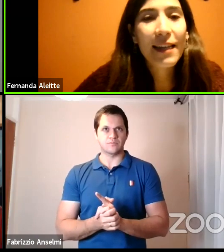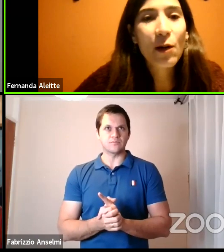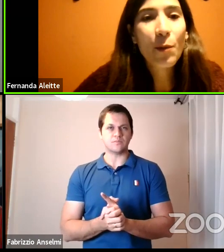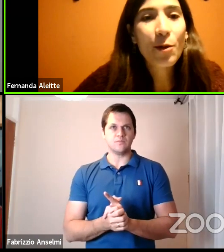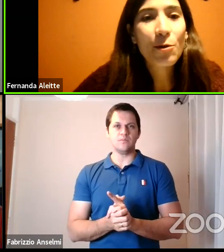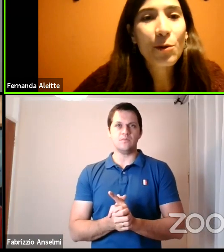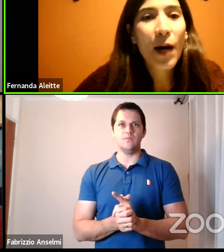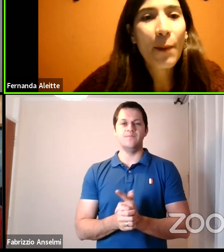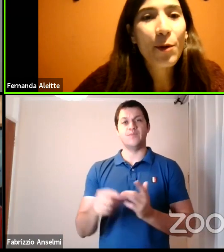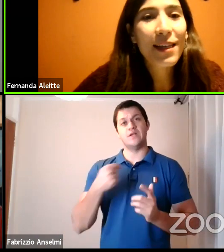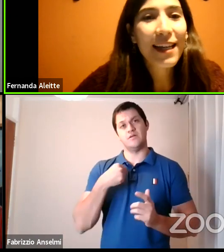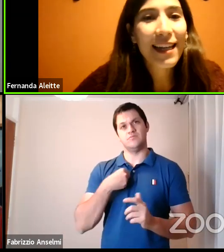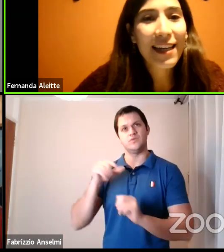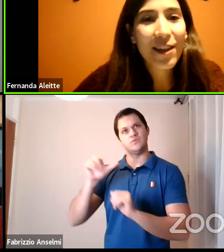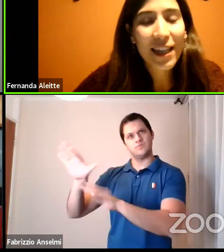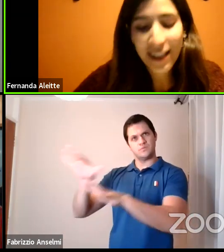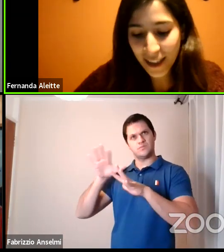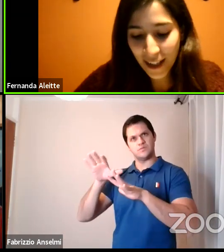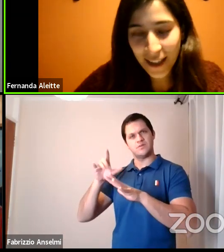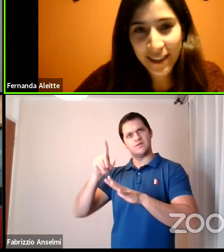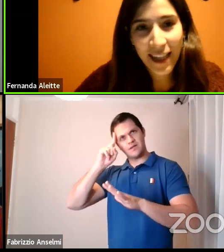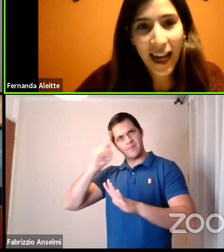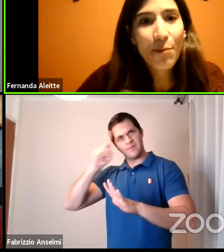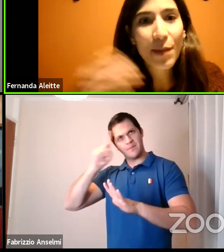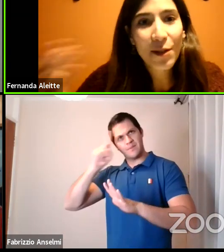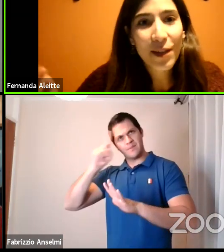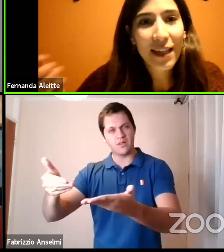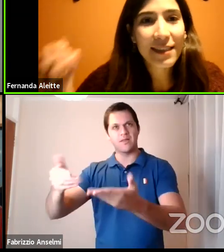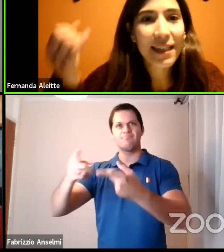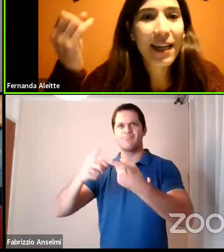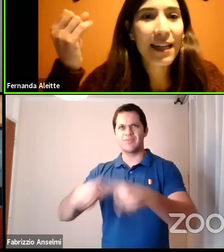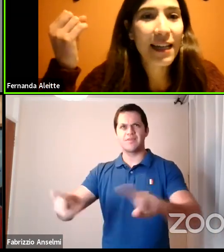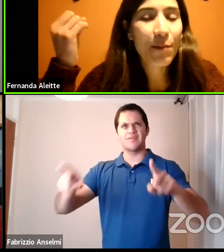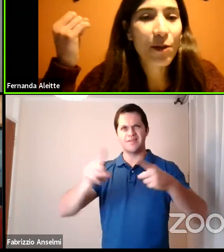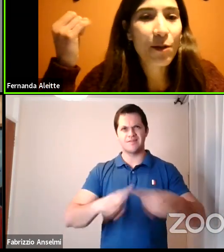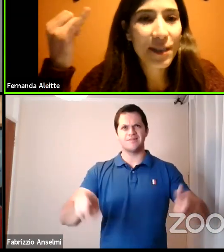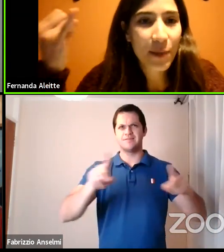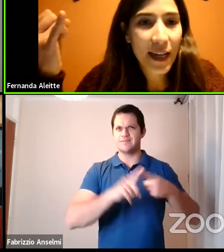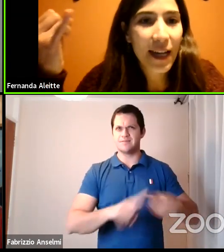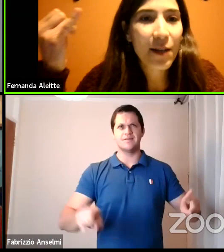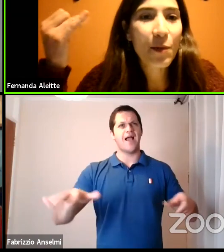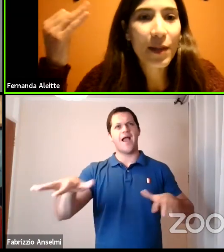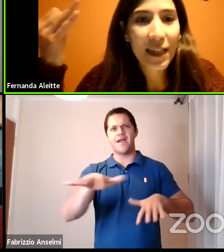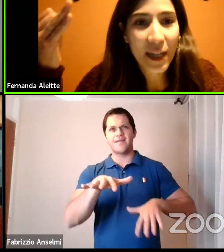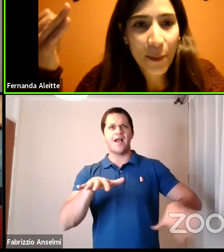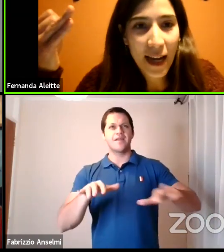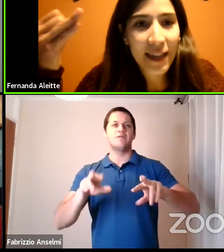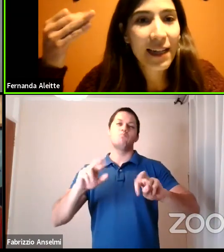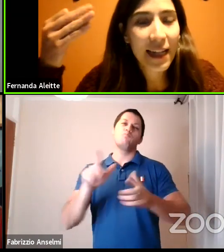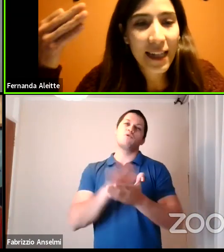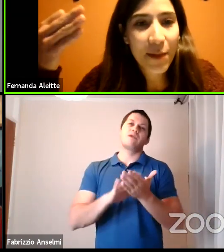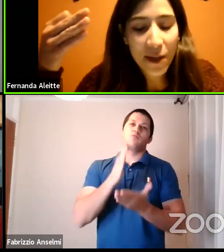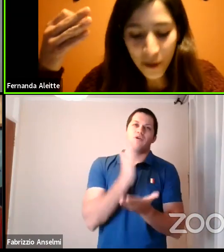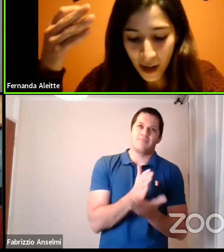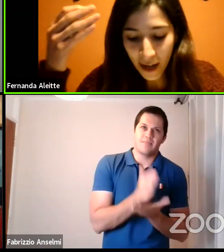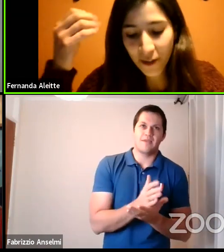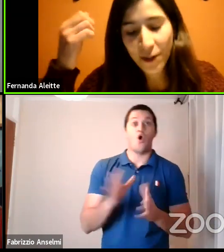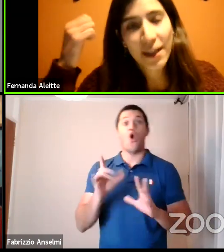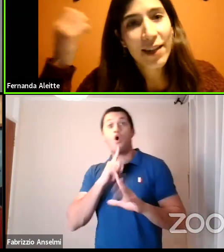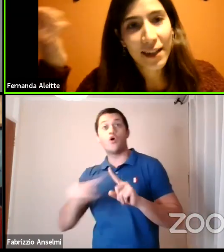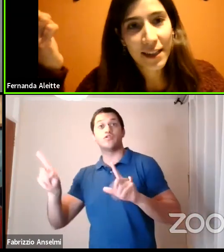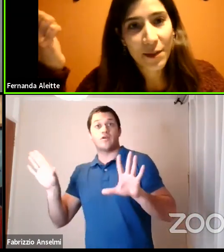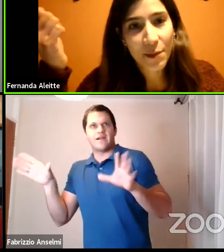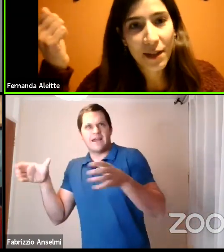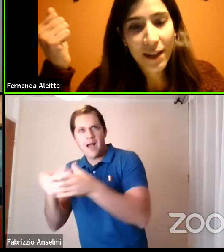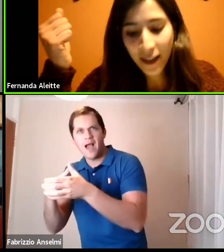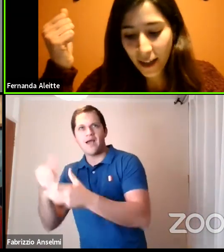la destaco por su aporte en los distintos ámbitos, ya sea en el ámbito disciplinar, como en el gremial y en el académico, es